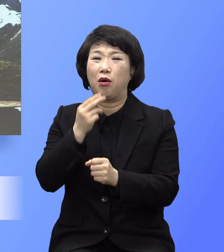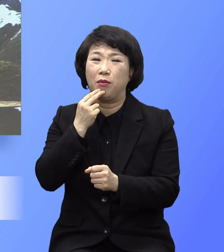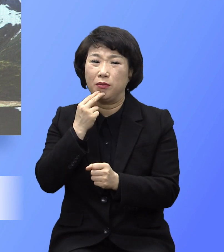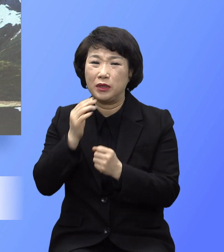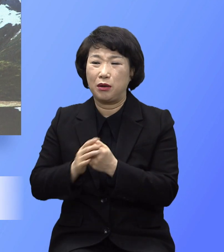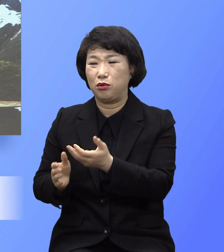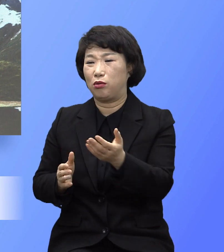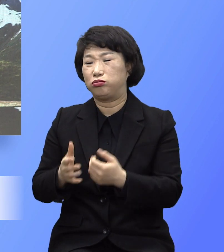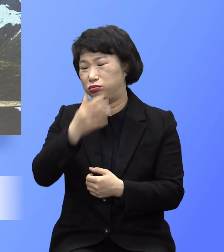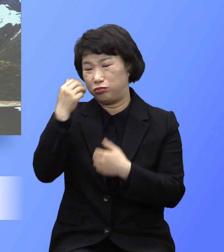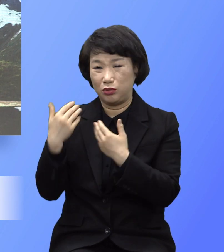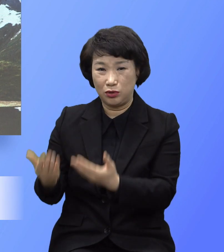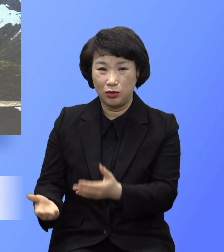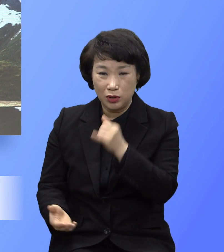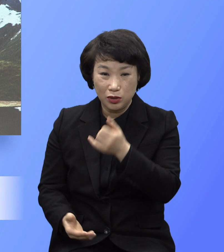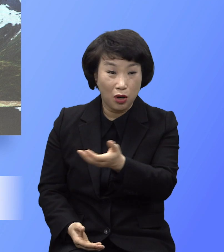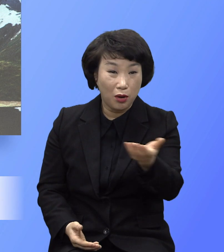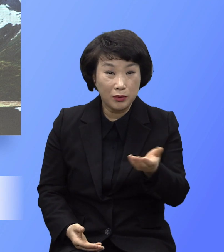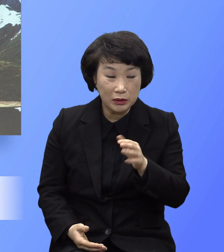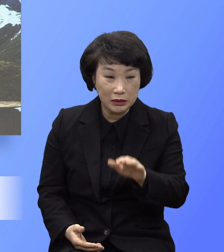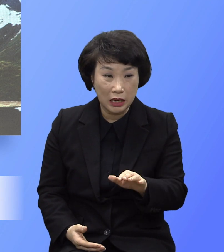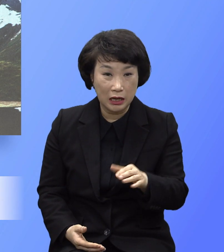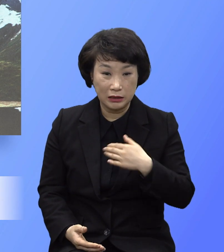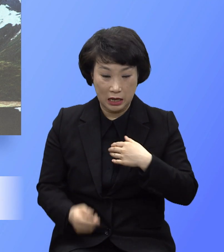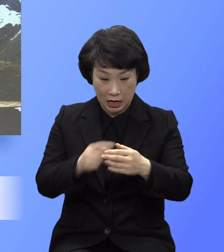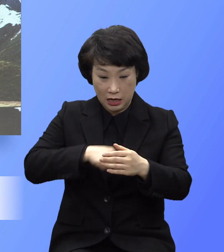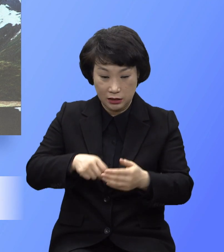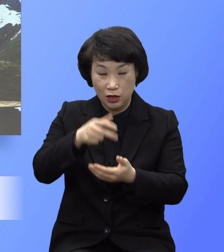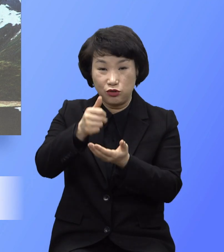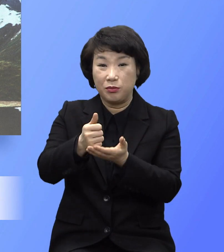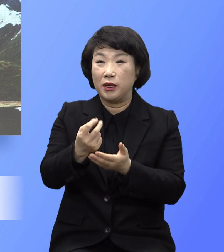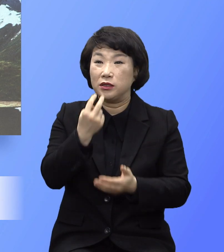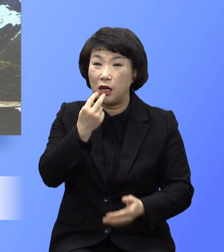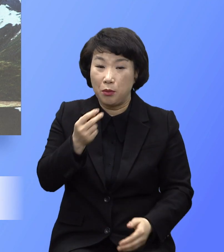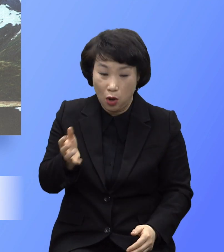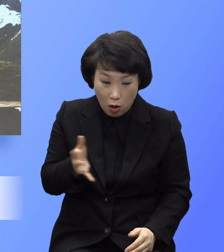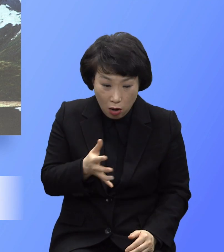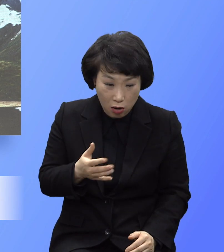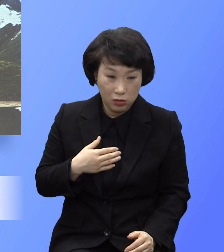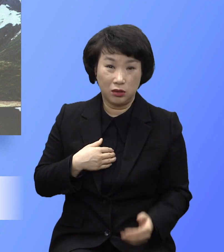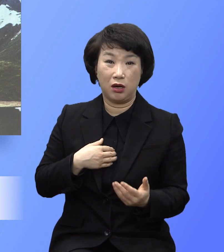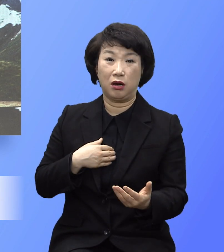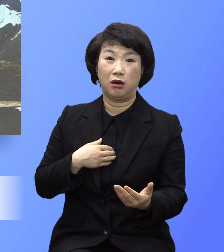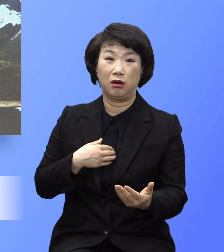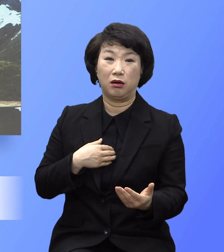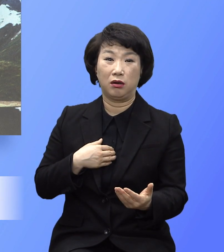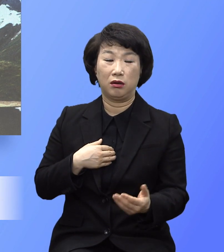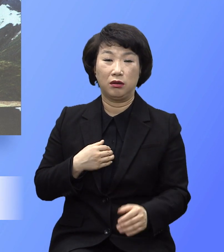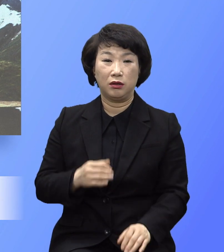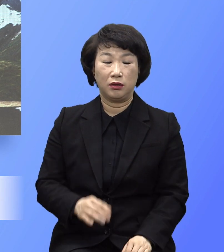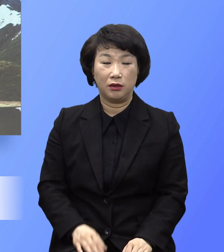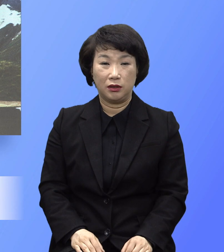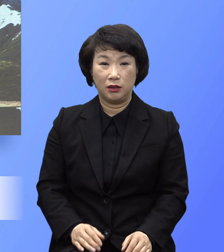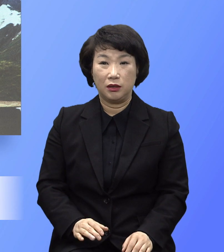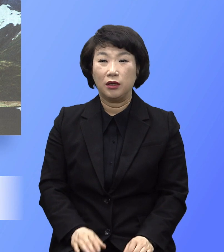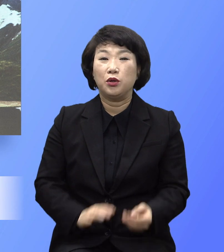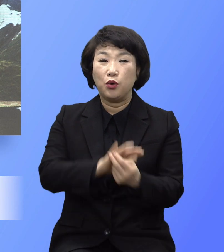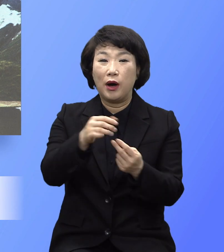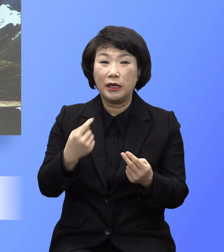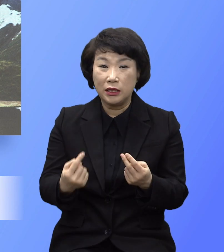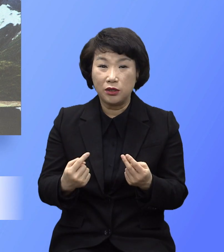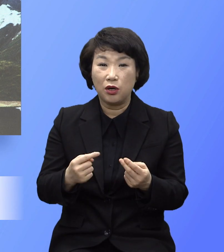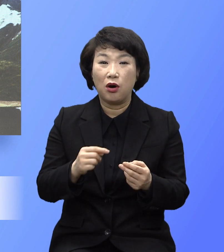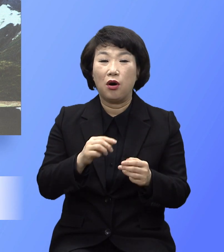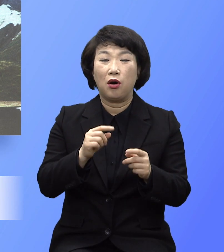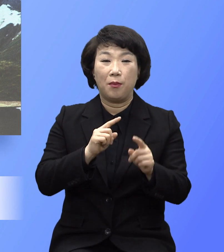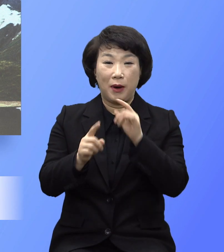것이지. 그럼 여러분 속에 주님의 생명이 없는 것이지. 요한일서에